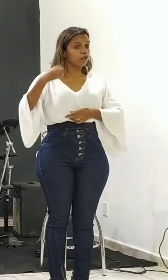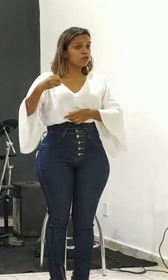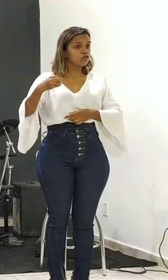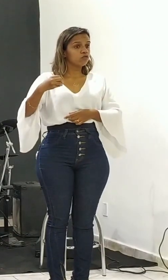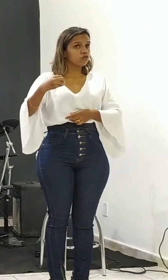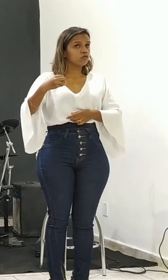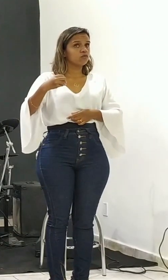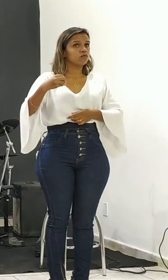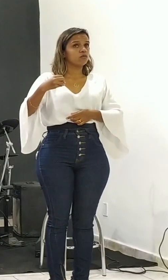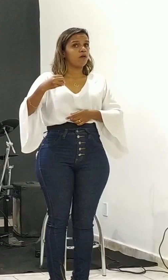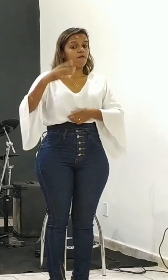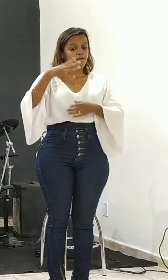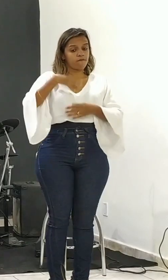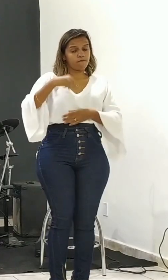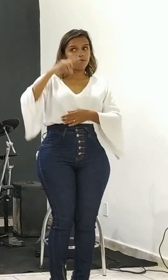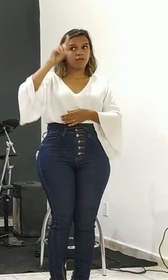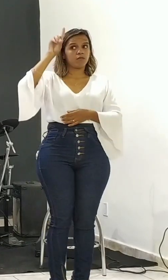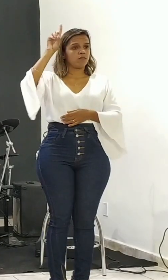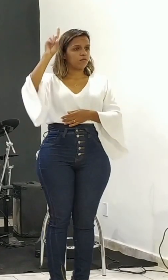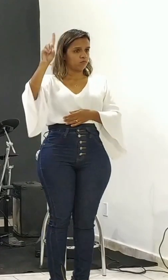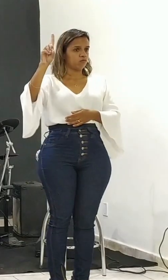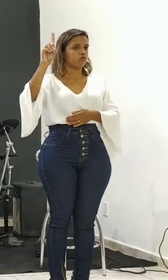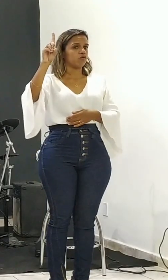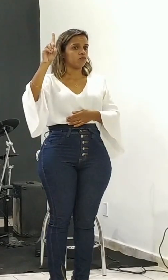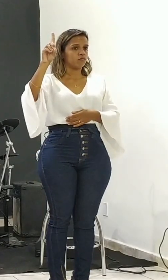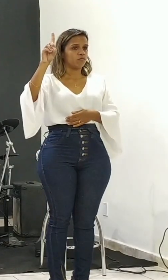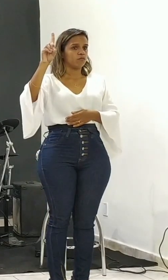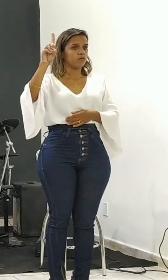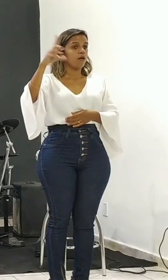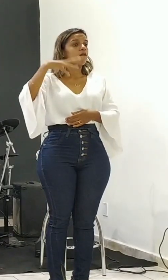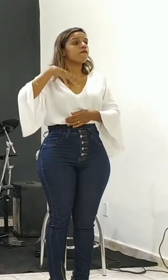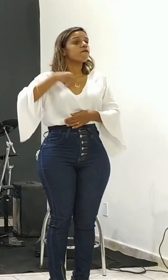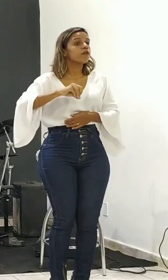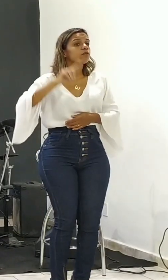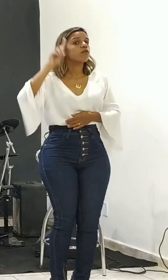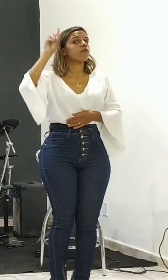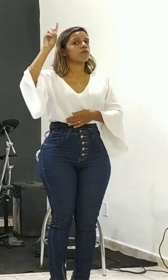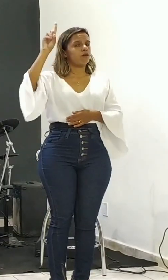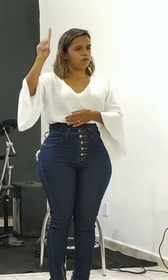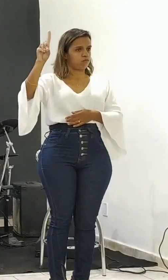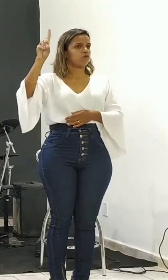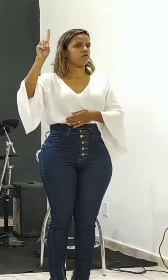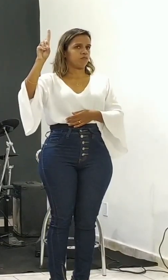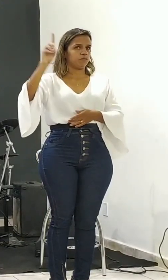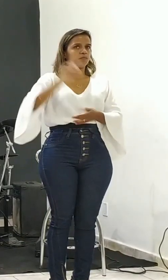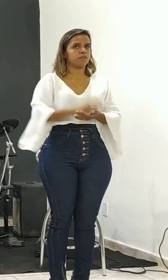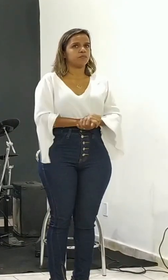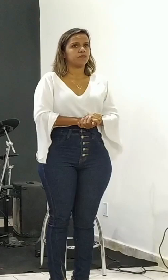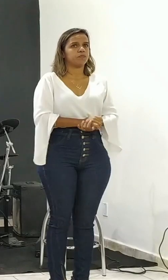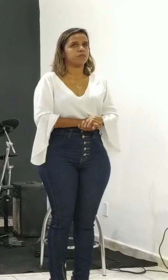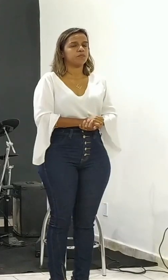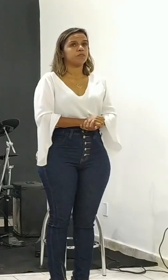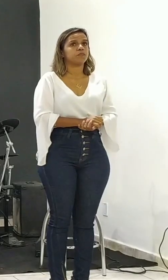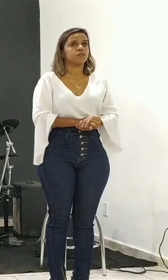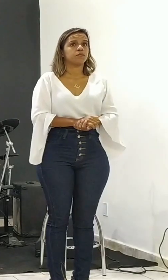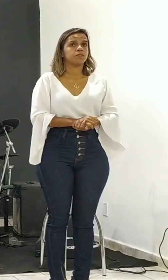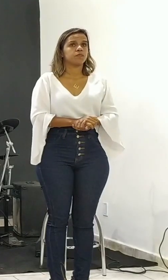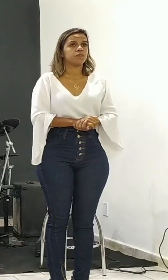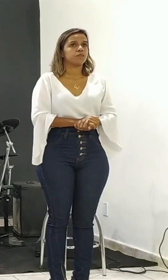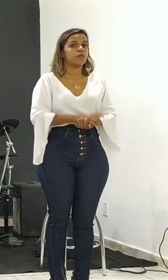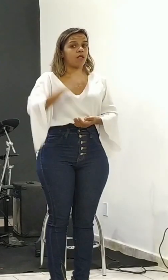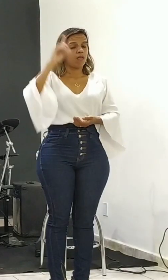quem? De Deus. Porque sois filhos de quem? De Deus, irmãos. Né?